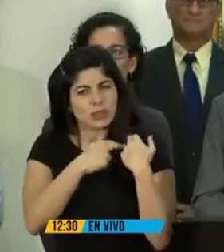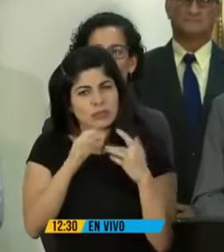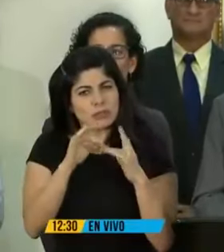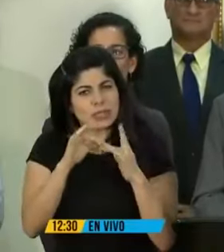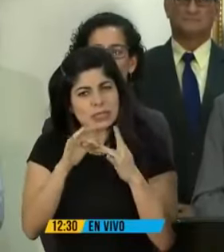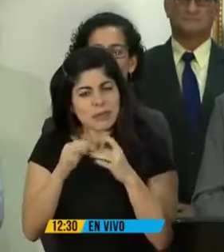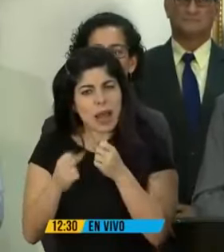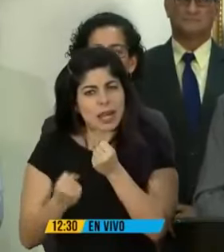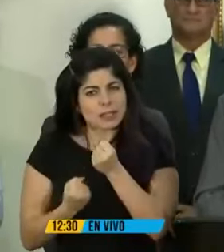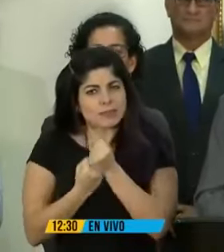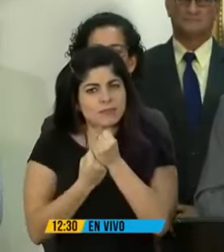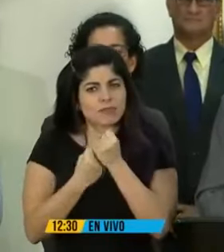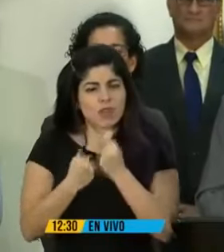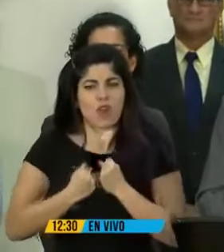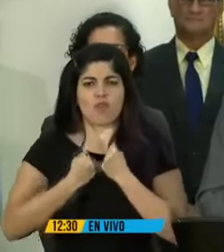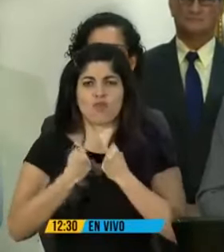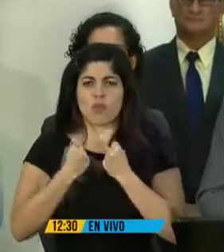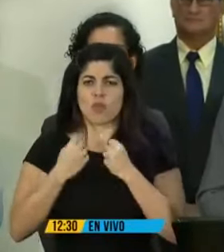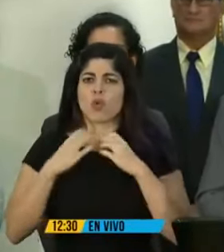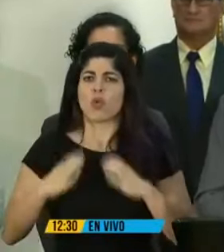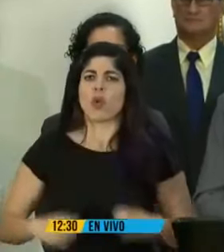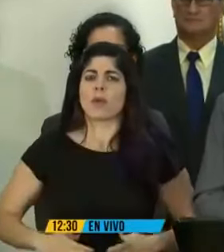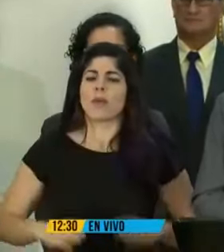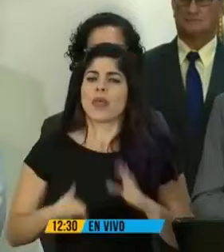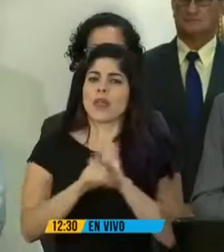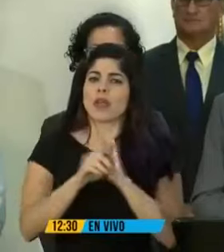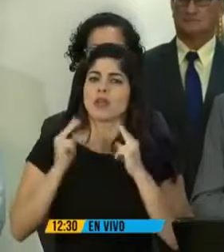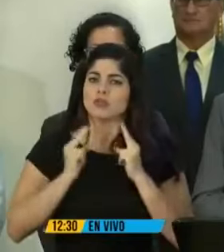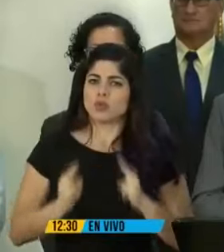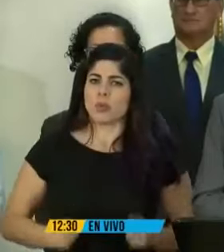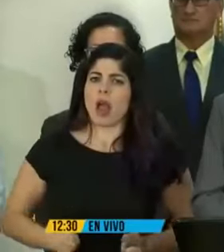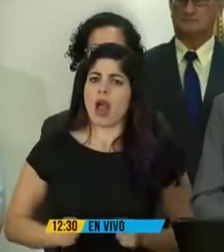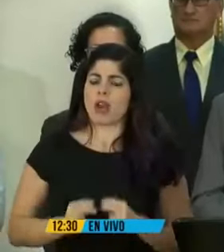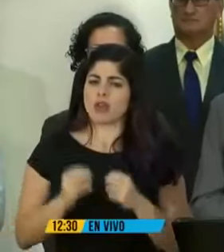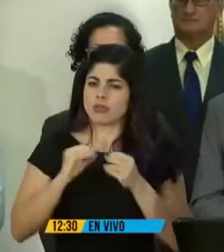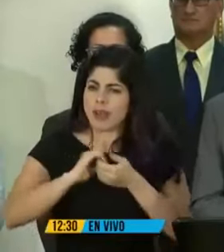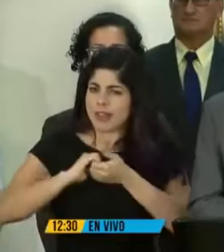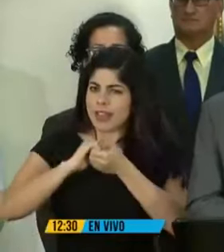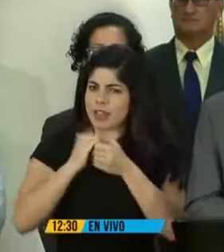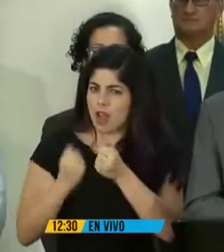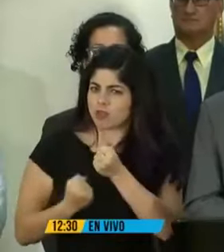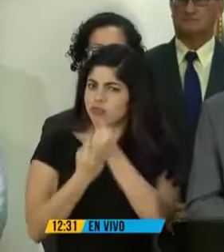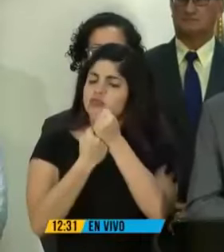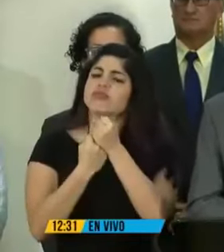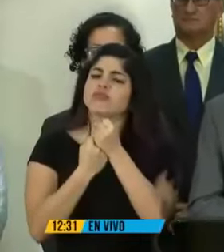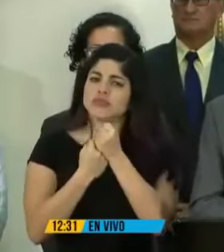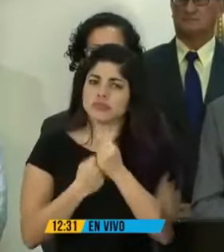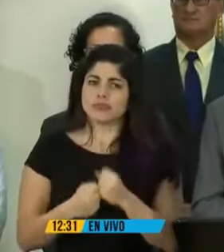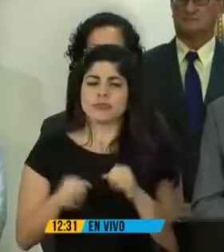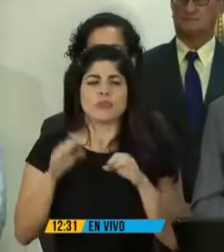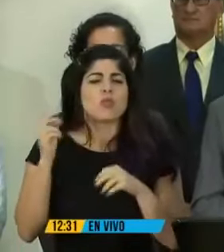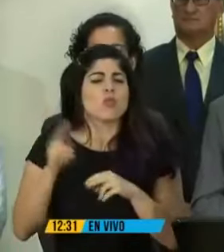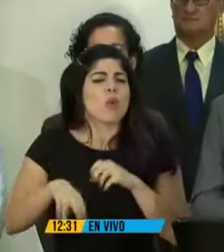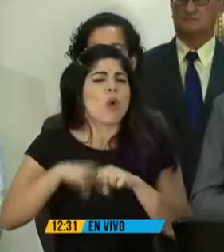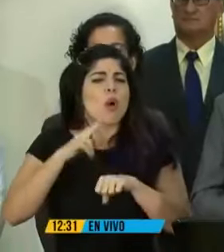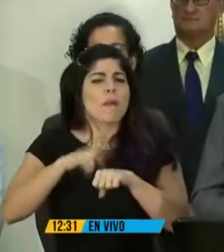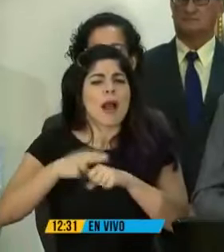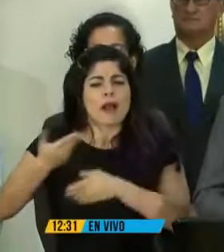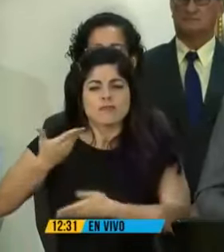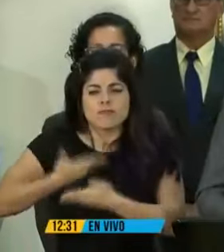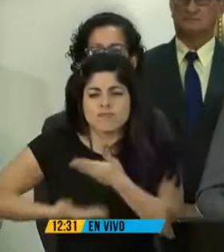y sostén al robusto cuerpo de derechos humanos. Es muy común colaborar y cooperar